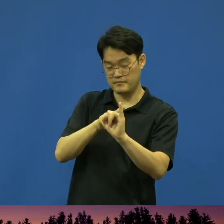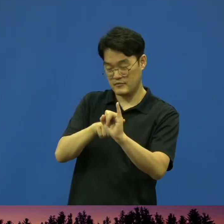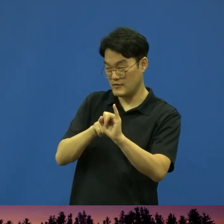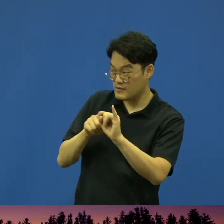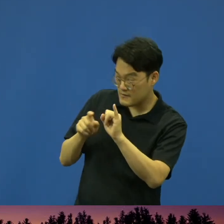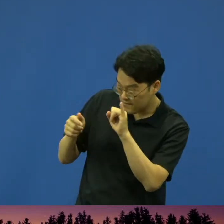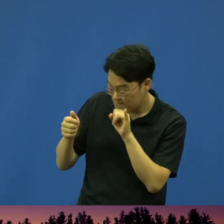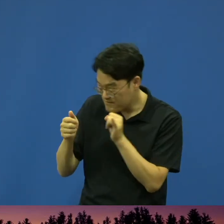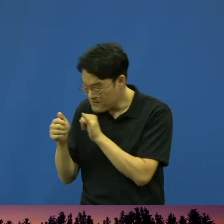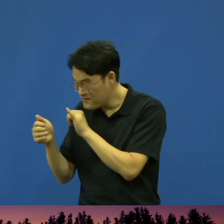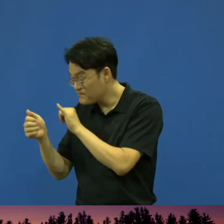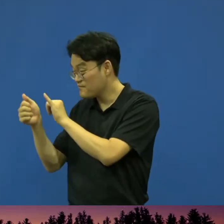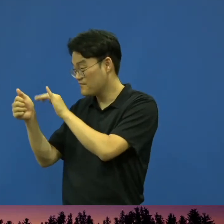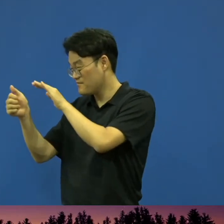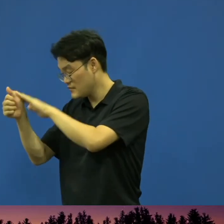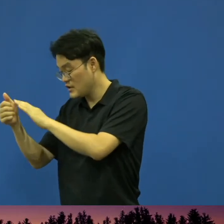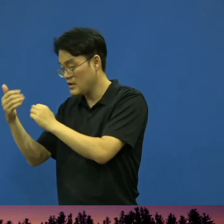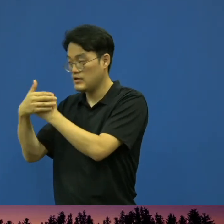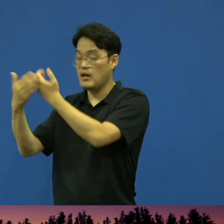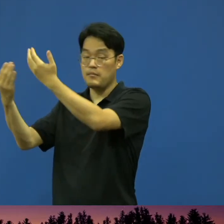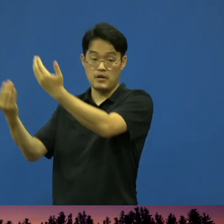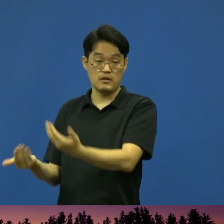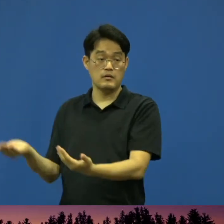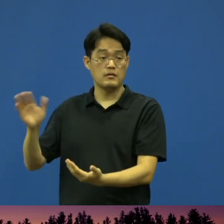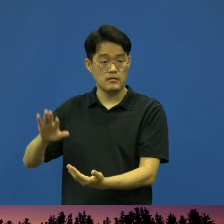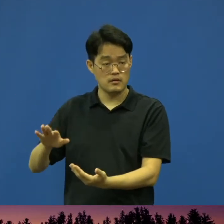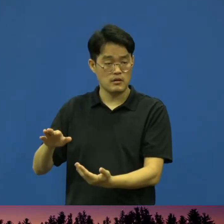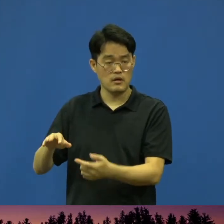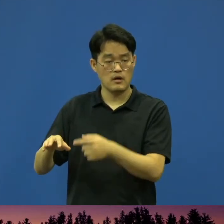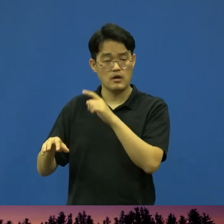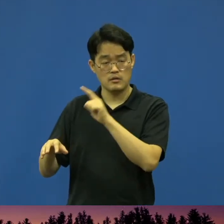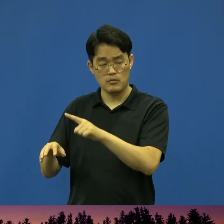입었는데, 거슬러가는 믿음은 어떻게 시작이 되었을까요?